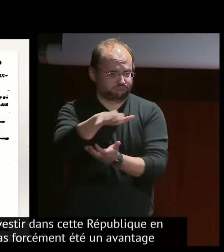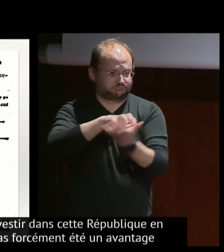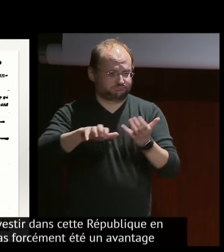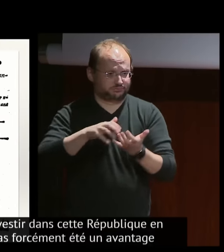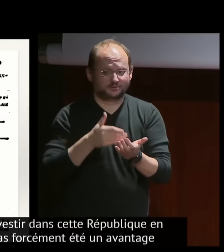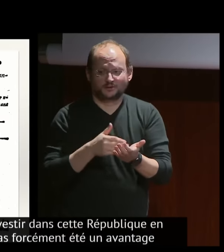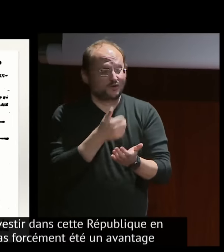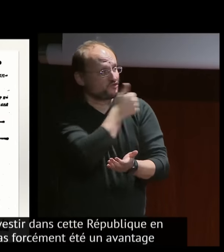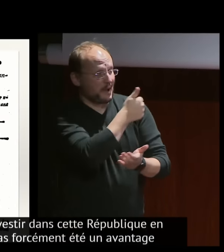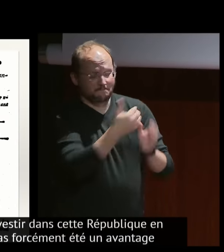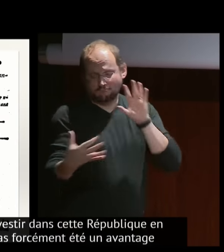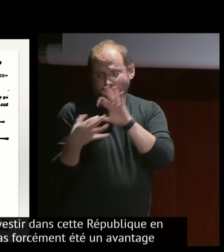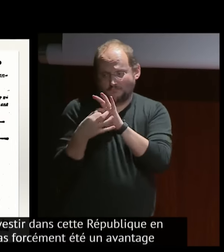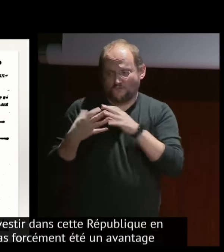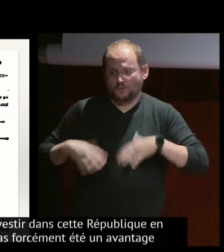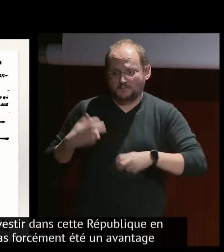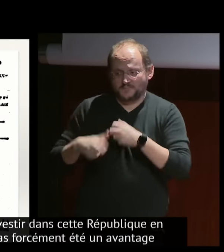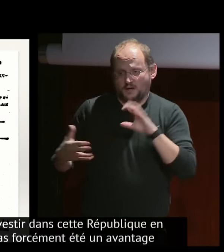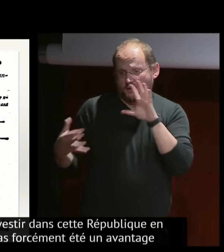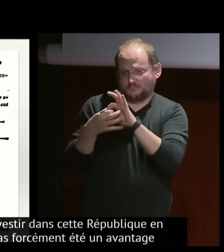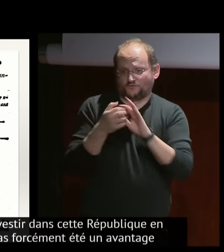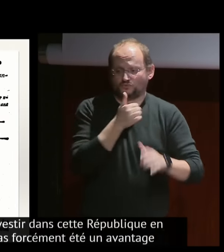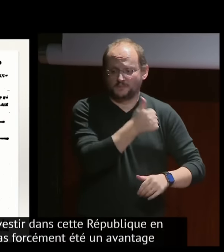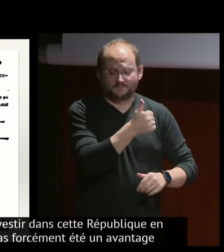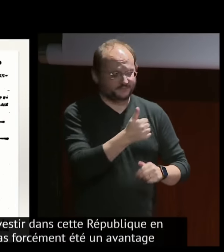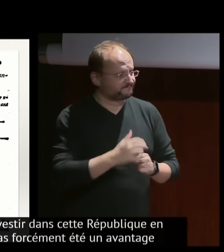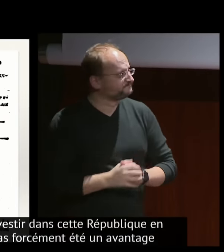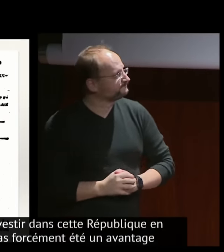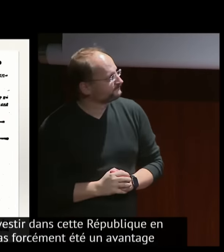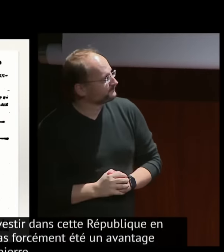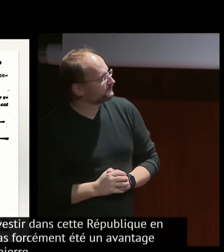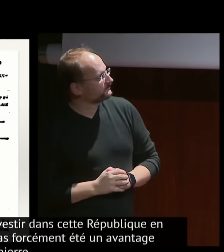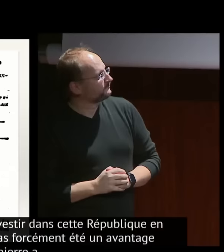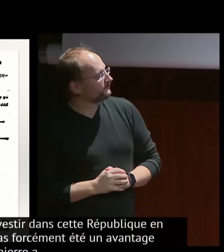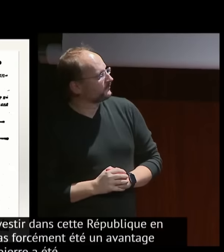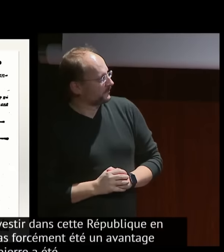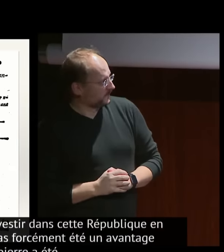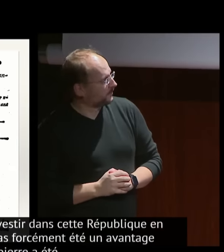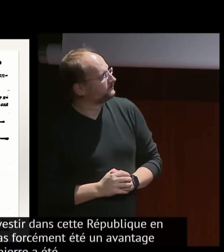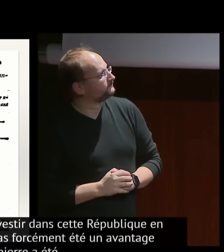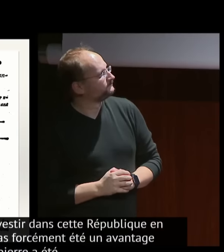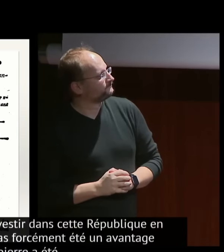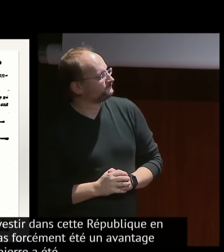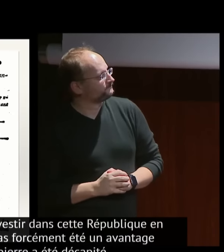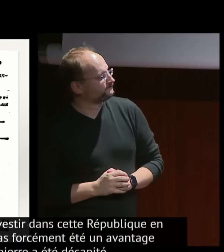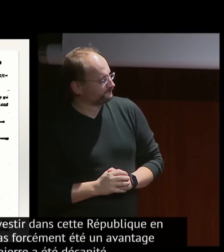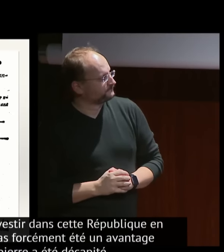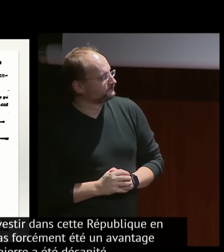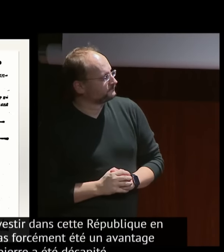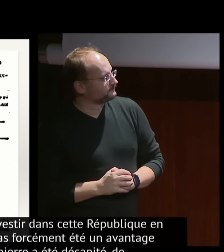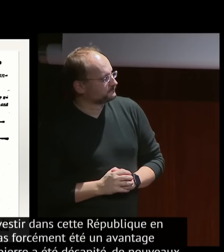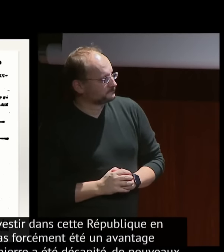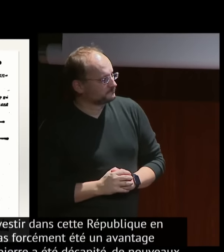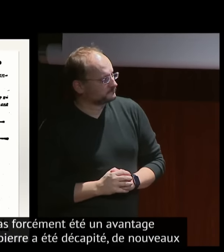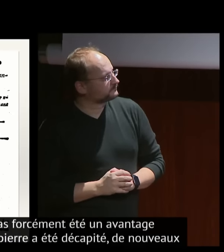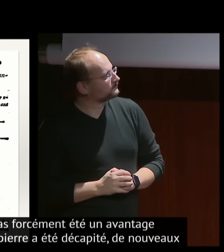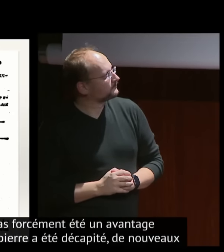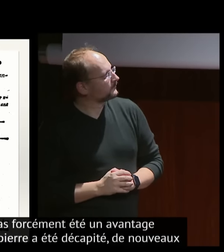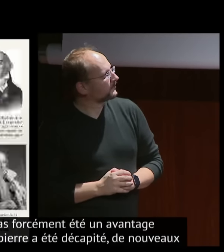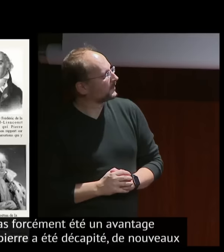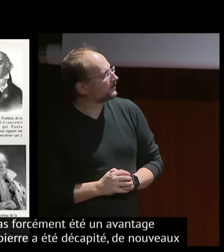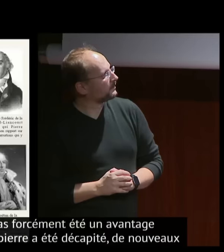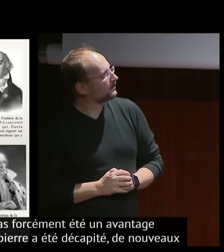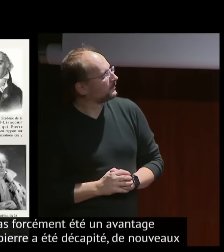à l'époque, voilà, Robespierre a été décapité, de nouveaux changements politiques, il n'était pas forcément du bon